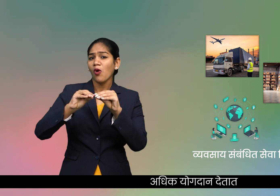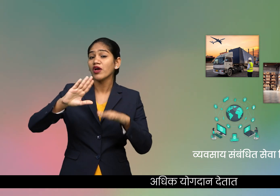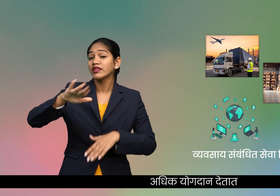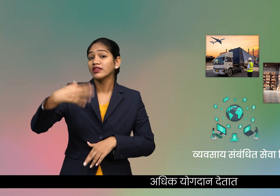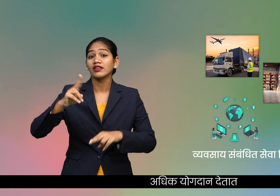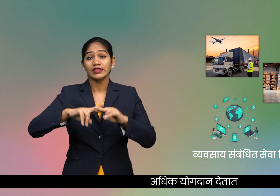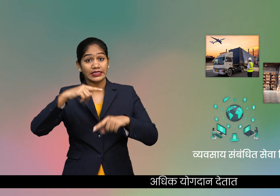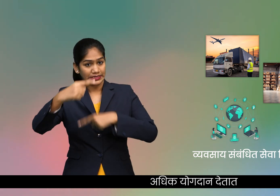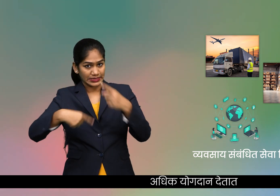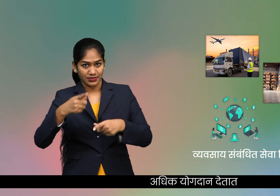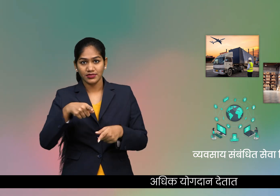अधिक योगदान देतात.